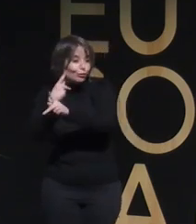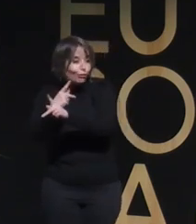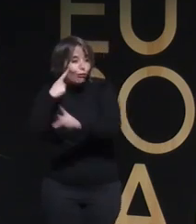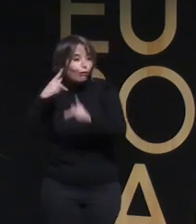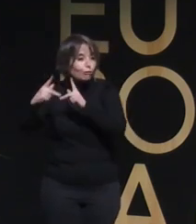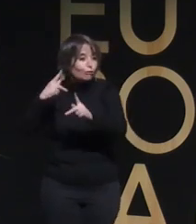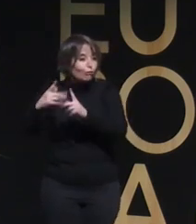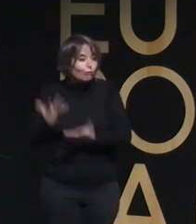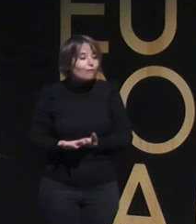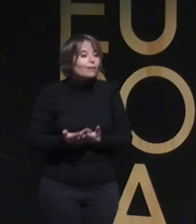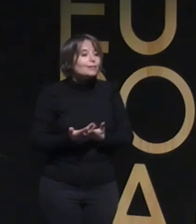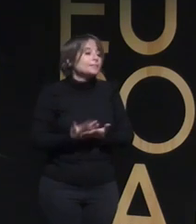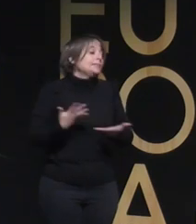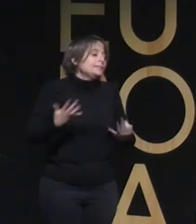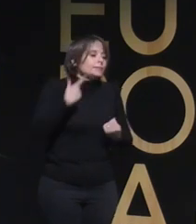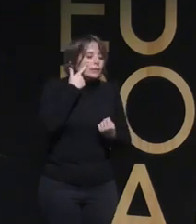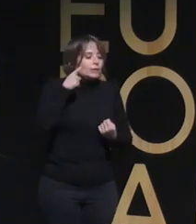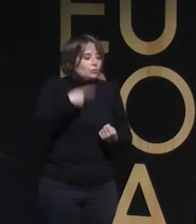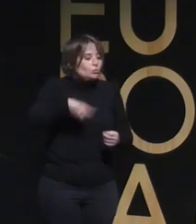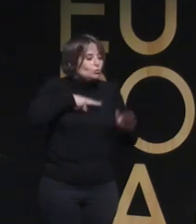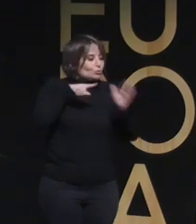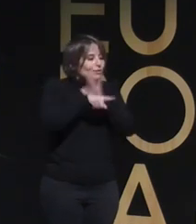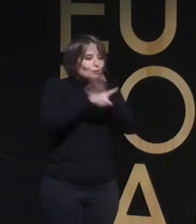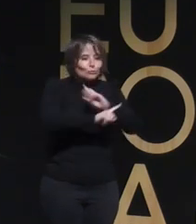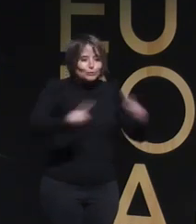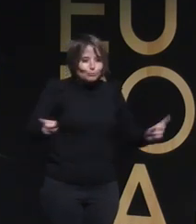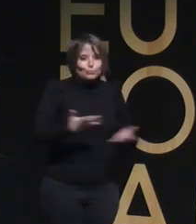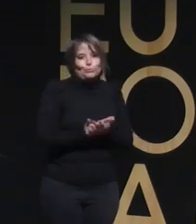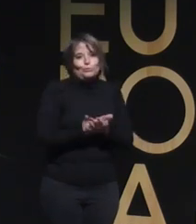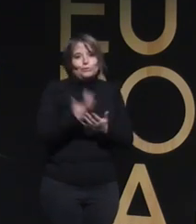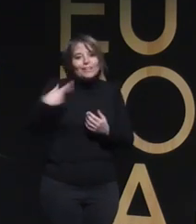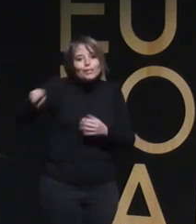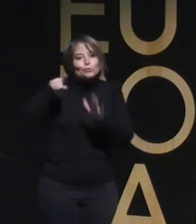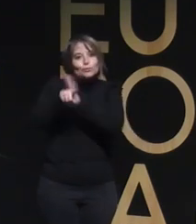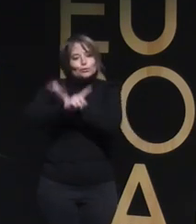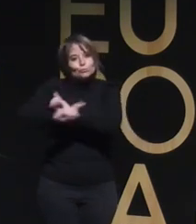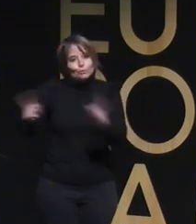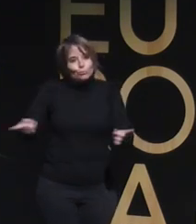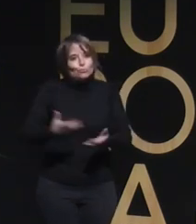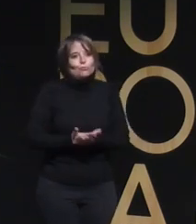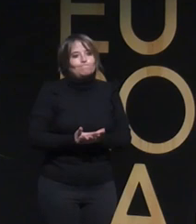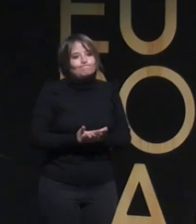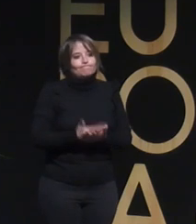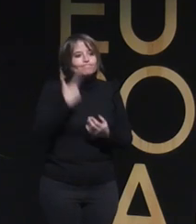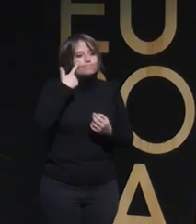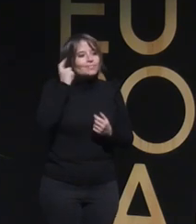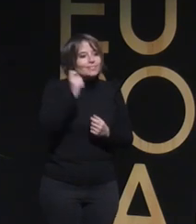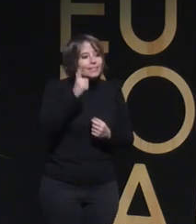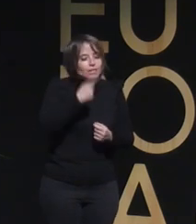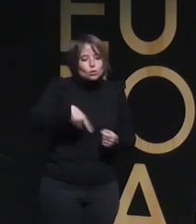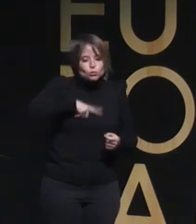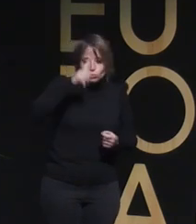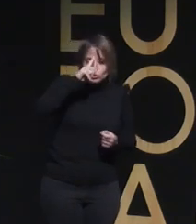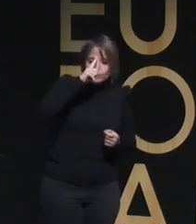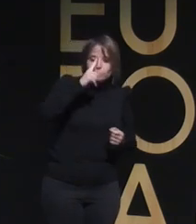Para él, no. No, obviamente. Entonces, muchas veces nosotros tampoco lo gestionamos bien en ese sentido. Normal que ellos tampoco lo gestionen bien. ¿Me explico? Muchos de nosotros no sabemos estar